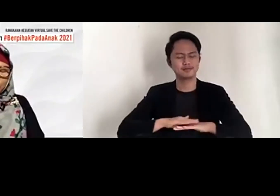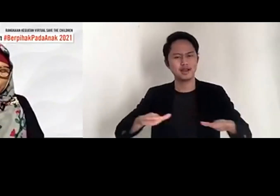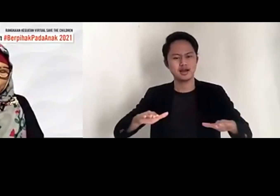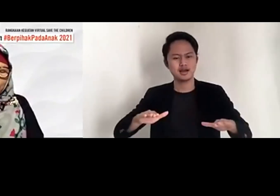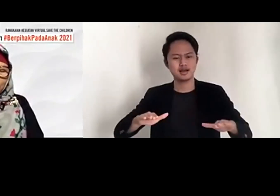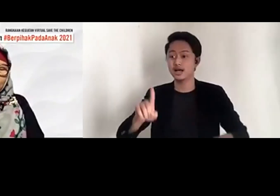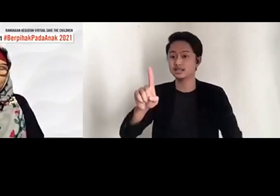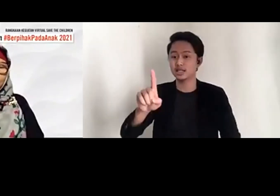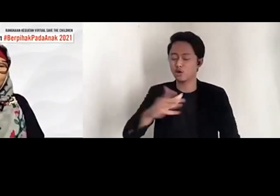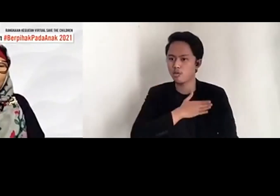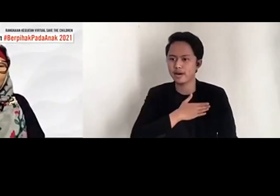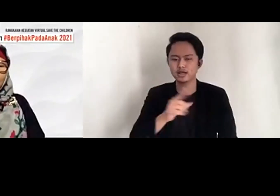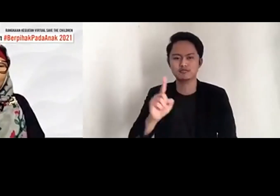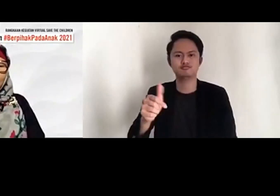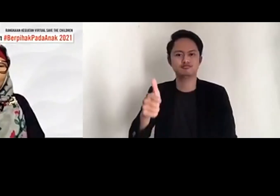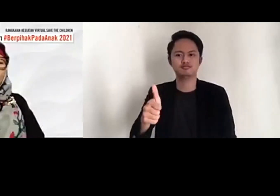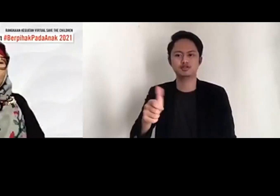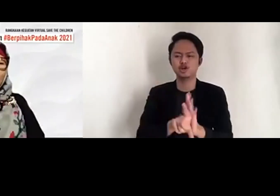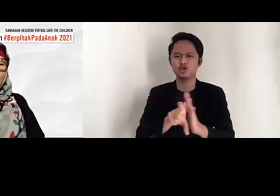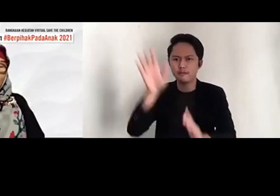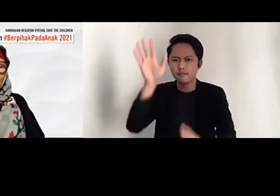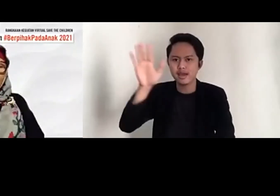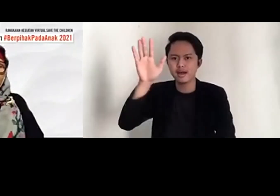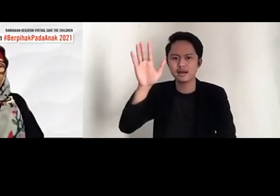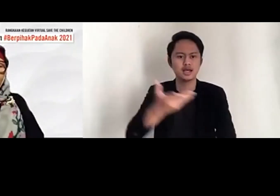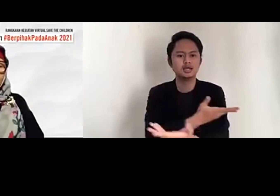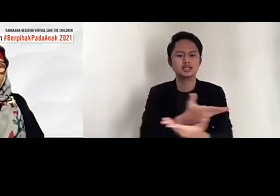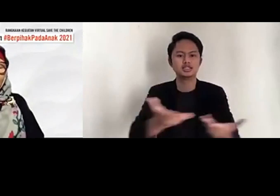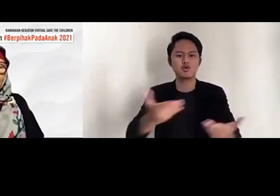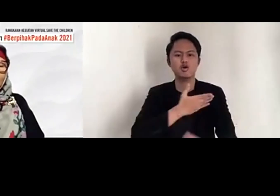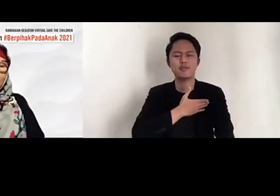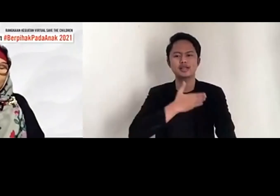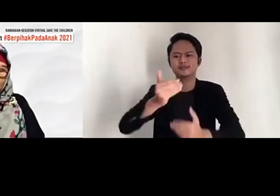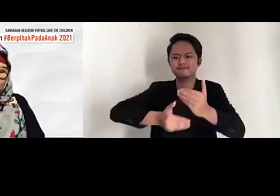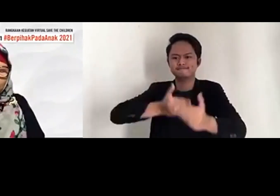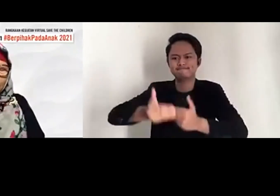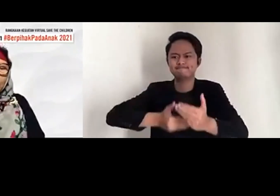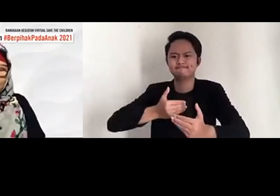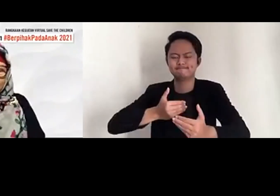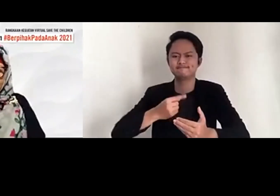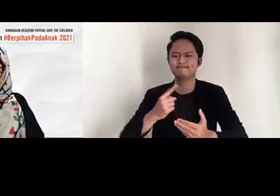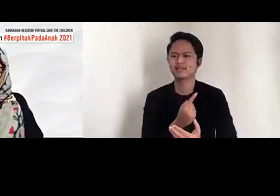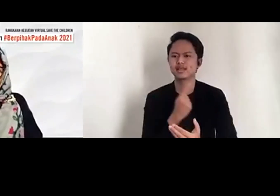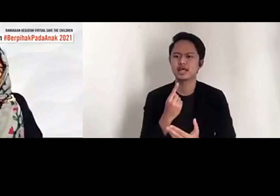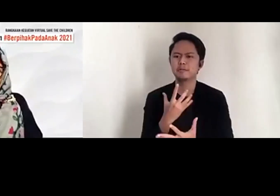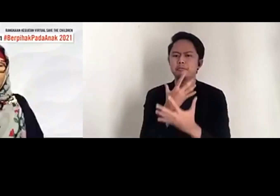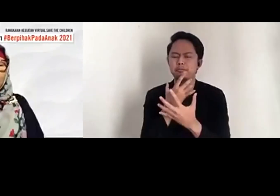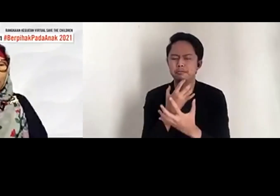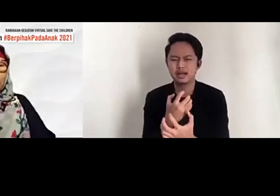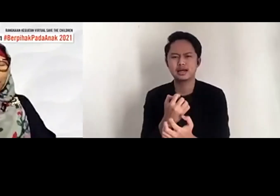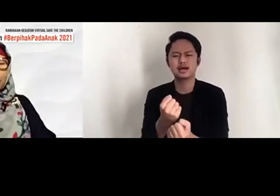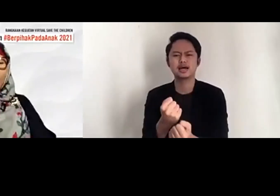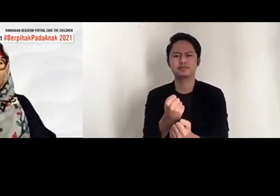kabupaten, Mas Bayu. Kalau semua kabupaten sudah berjalan, apa yang kita harapkan dari